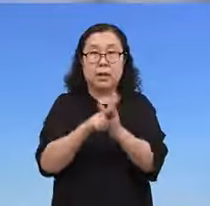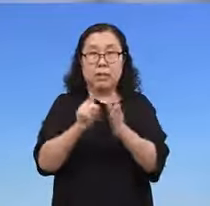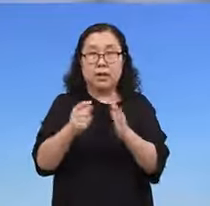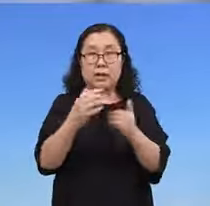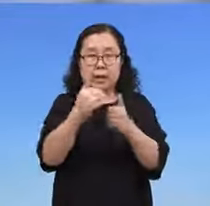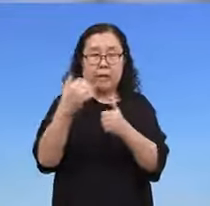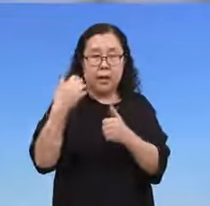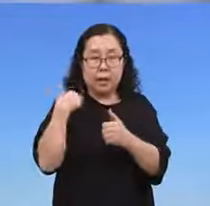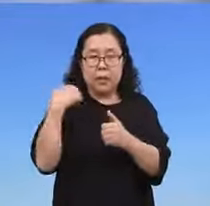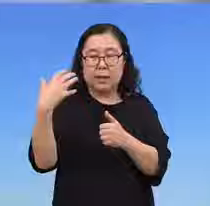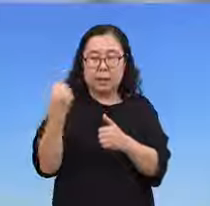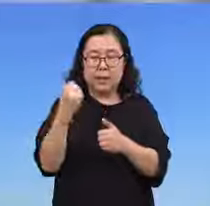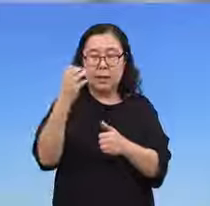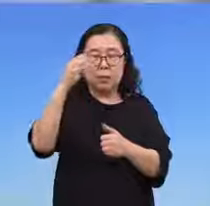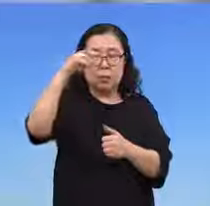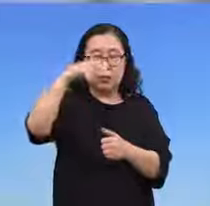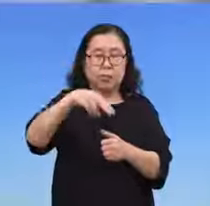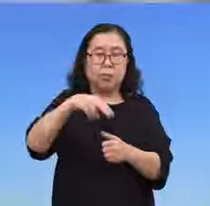겁니다.